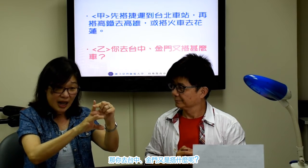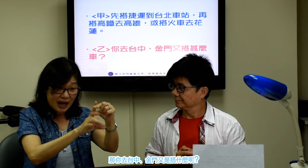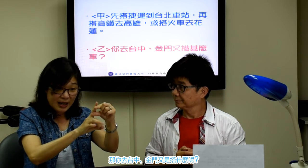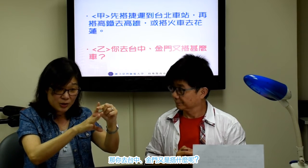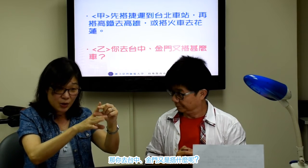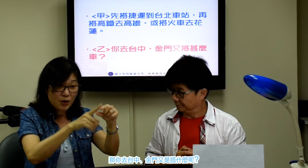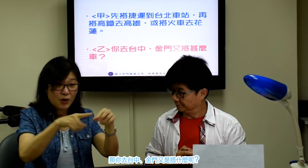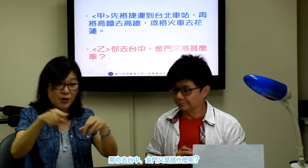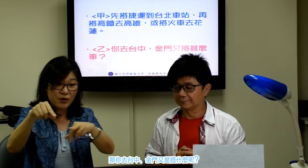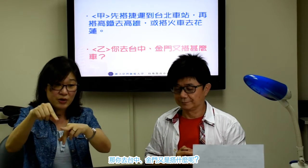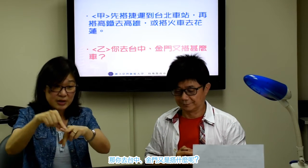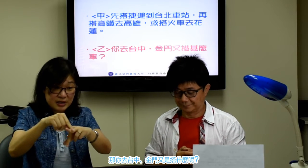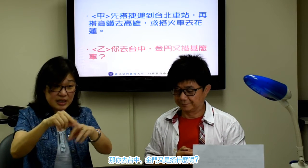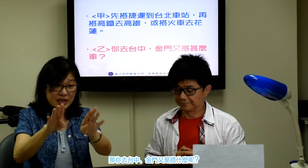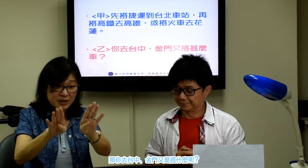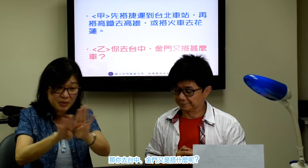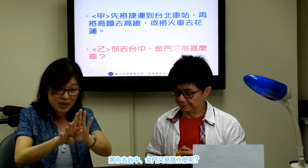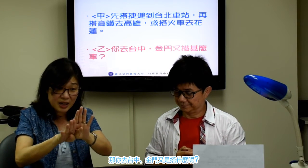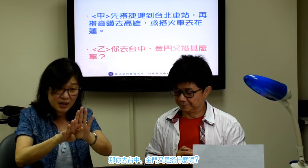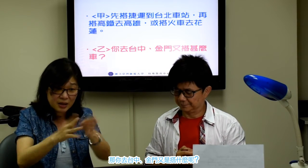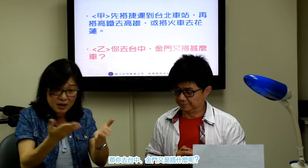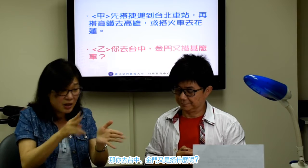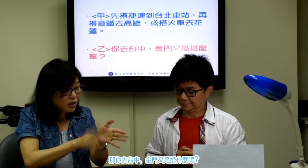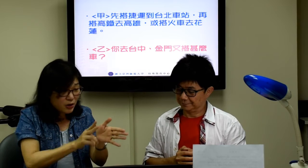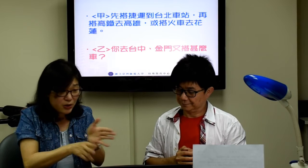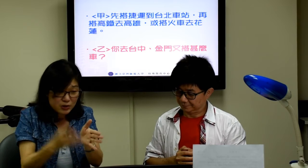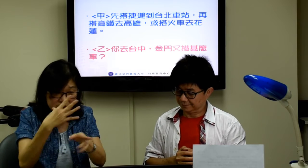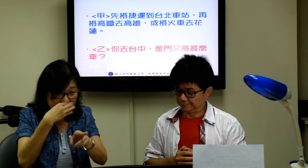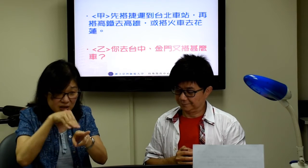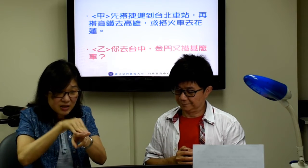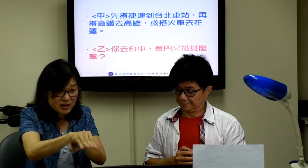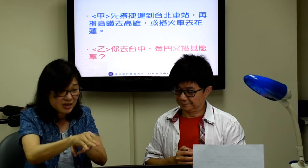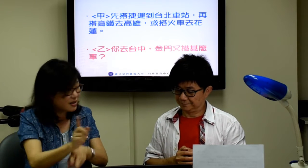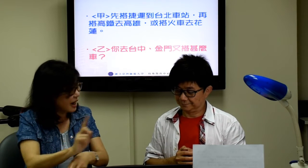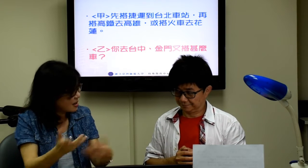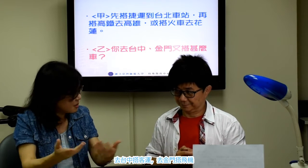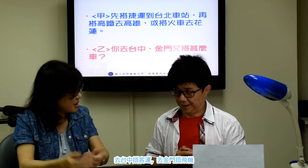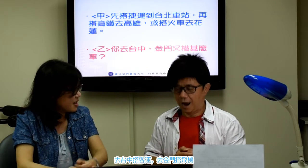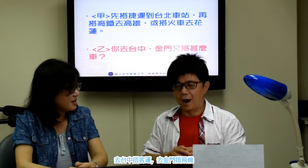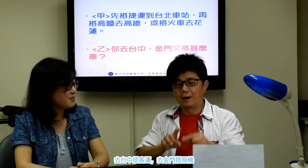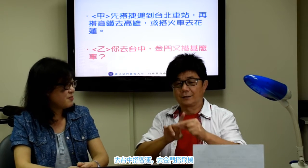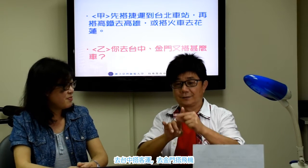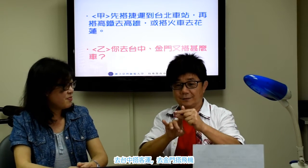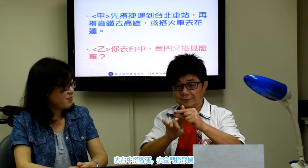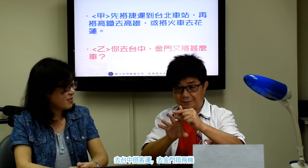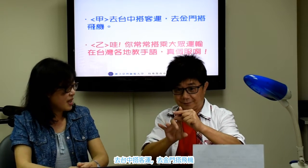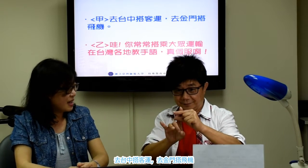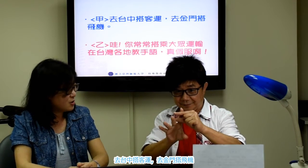台中、金门又是搭什么呢？台